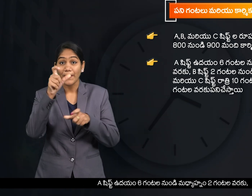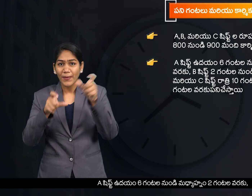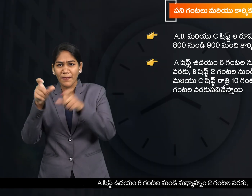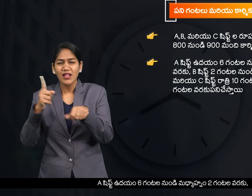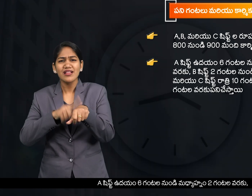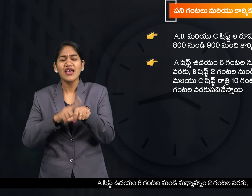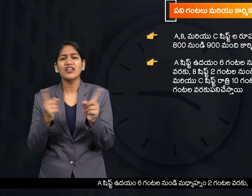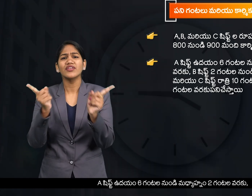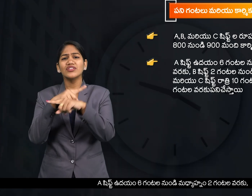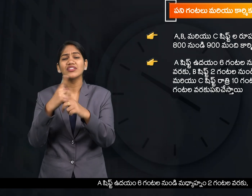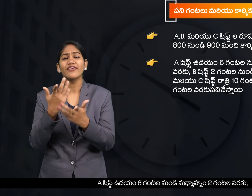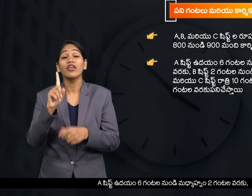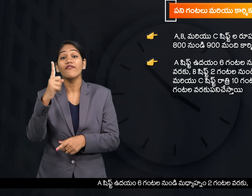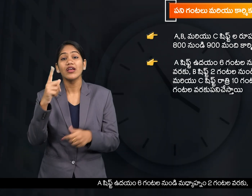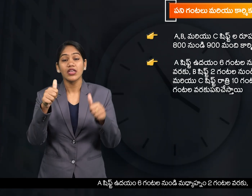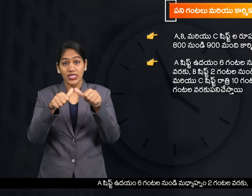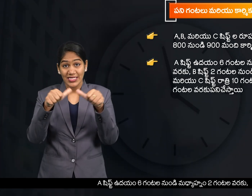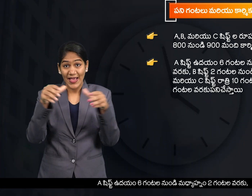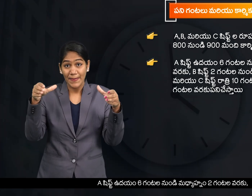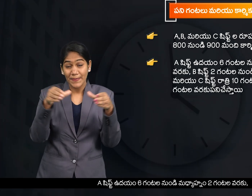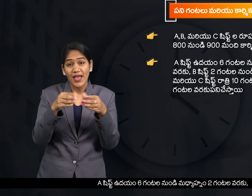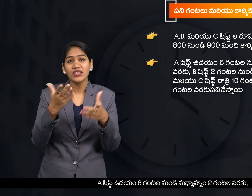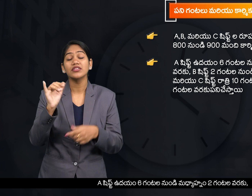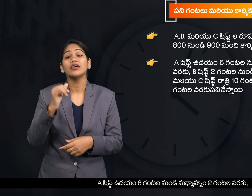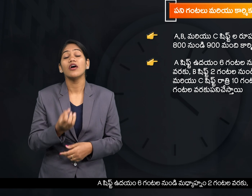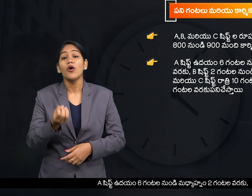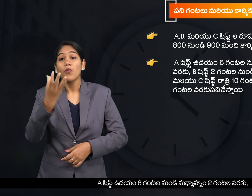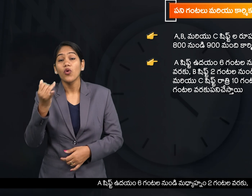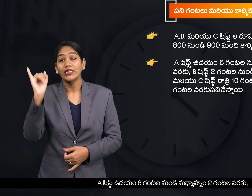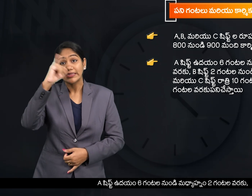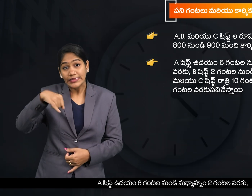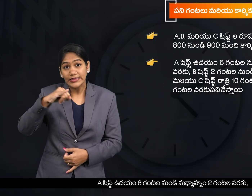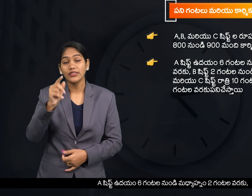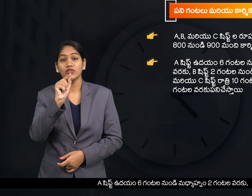ఏ షిఫ్ట్ ఉదయం 6 గంటల నుండి మధ్యాహ్నం 2 గంటల వరకు,